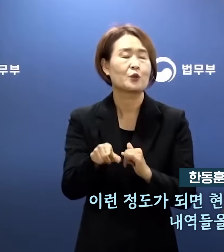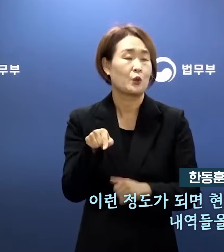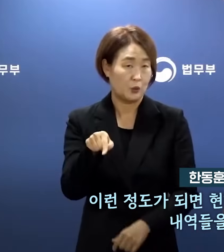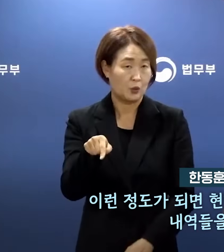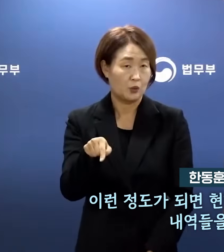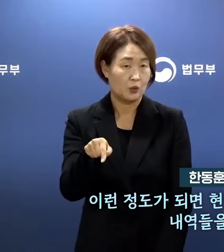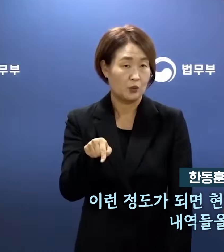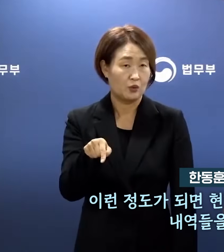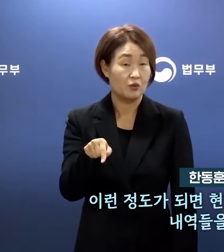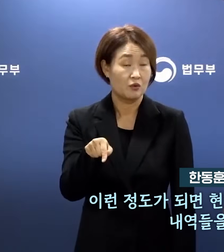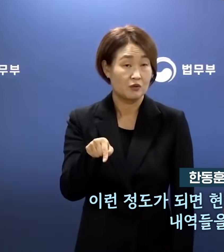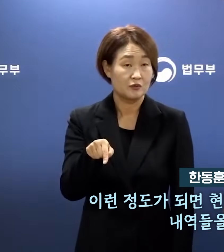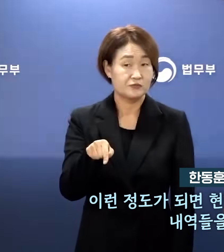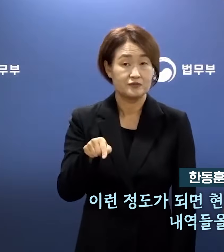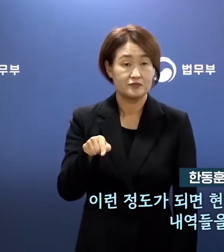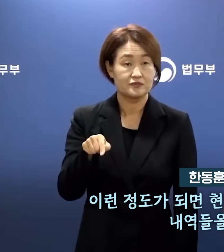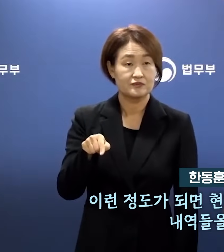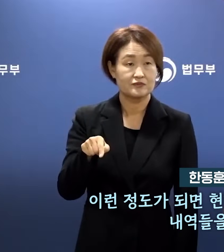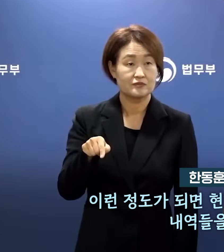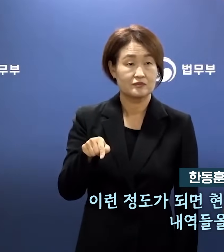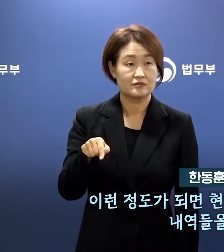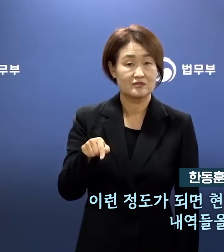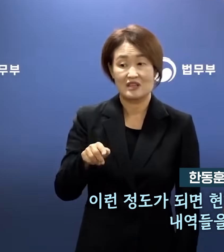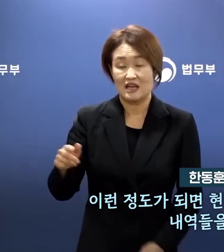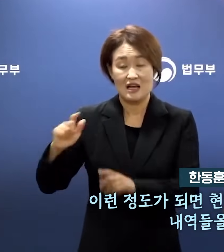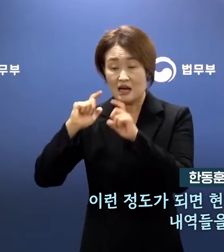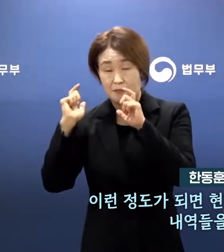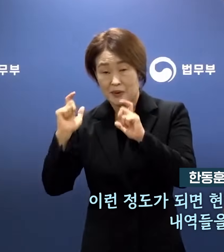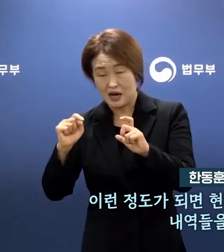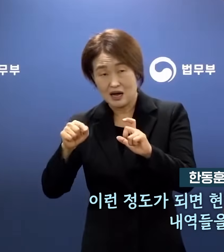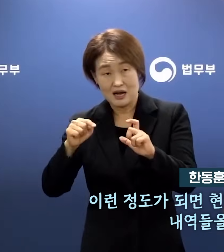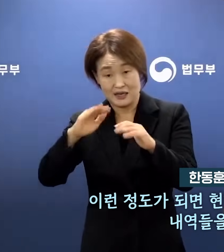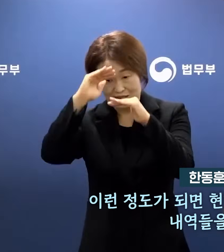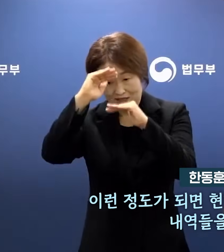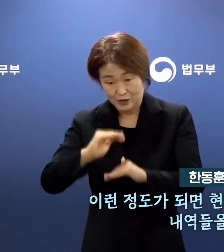되면 현행 저희가 이 선고받은 내역들을